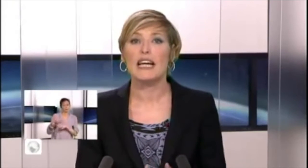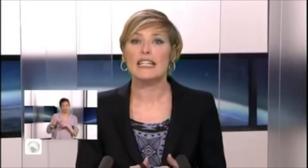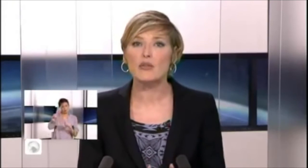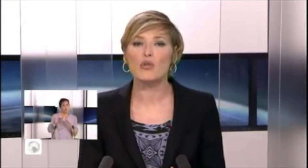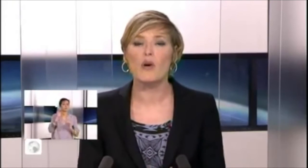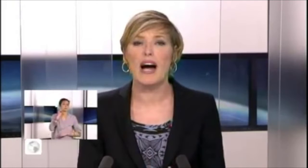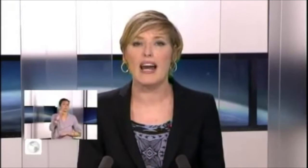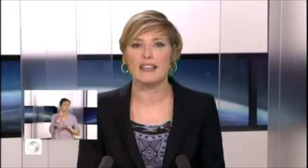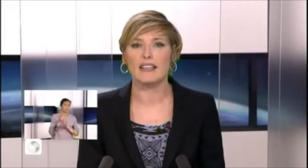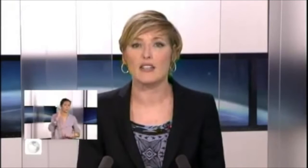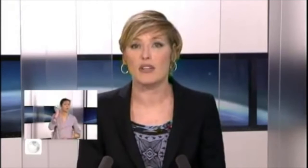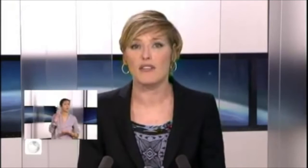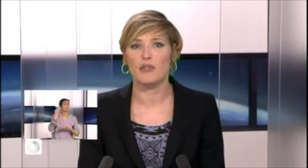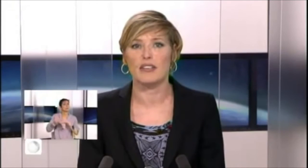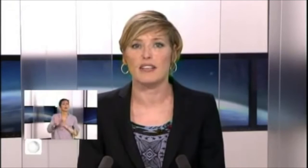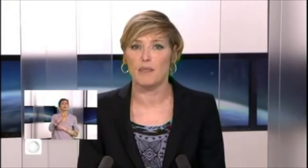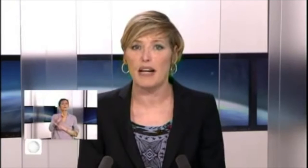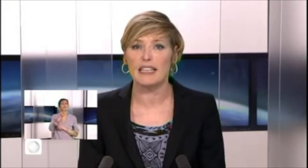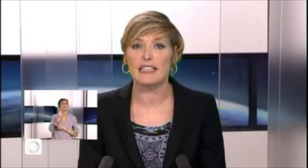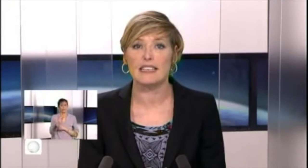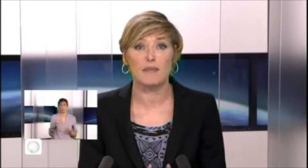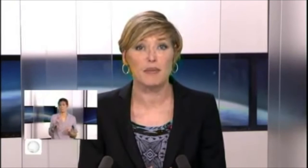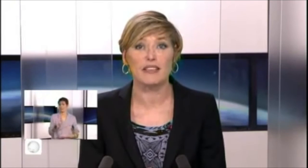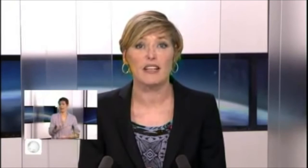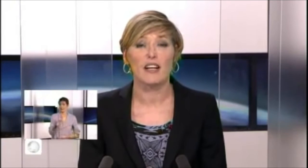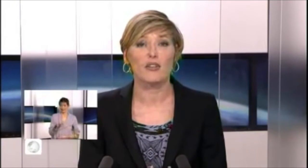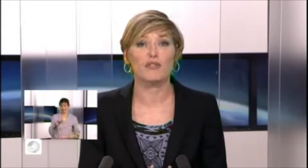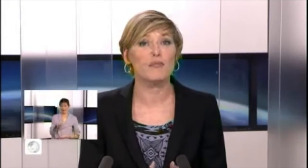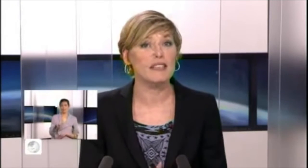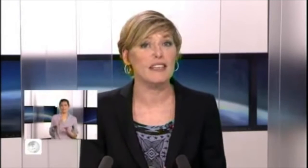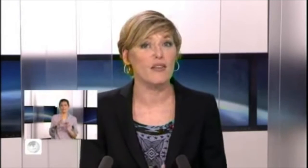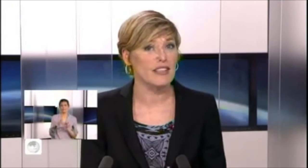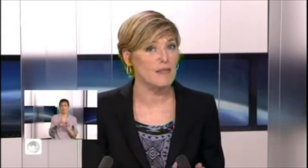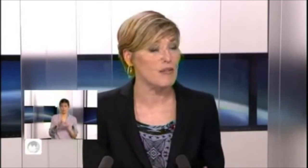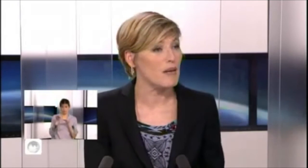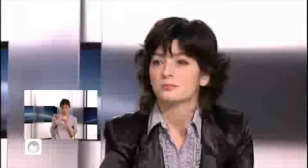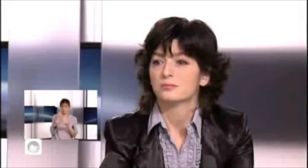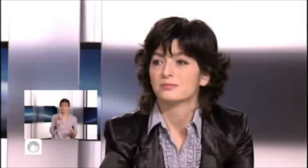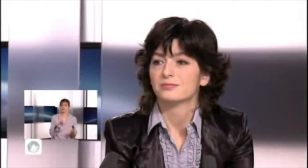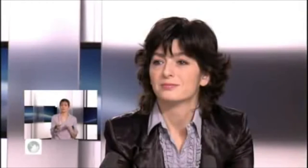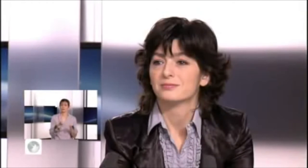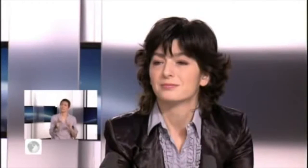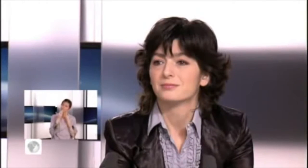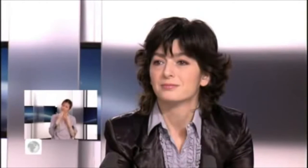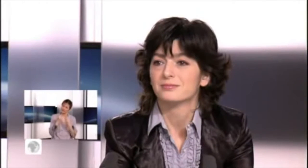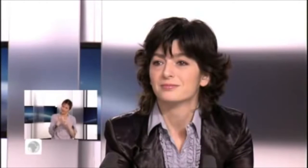qui se joue à l'International Visual Theatre à Paris. Et c'est cette pièce que vous mettez en scène. Emmanuel Labouré, merci beaucoup d'être avec nous. Alors